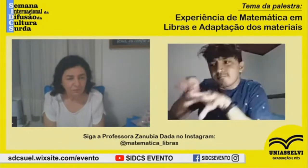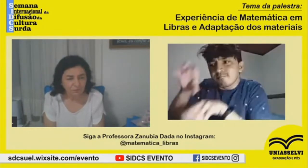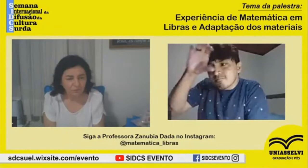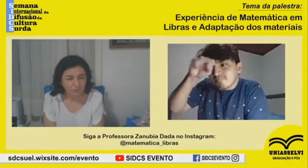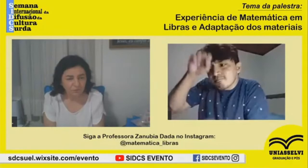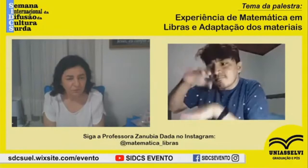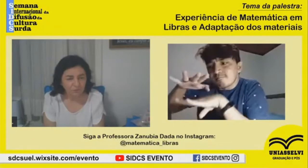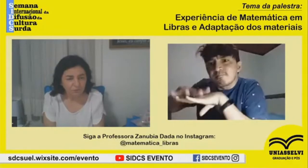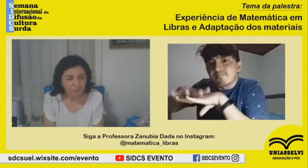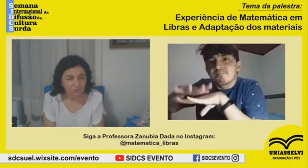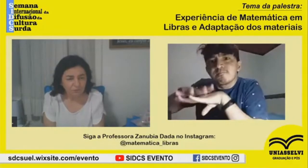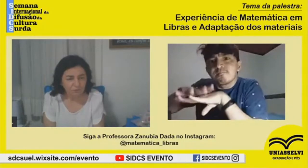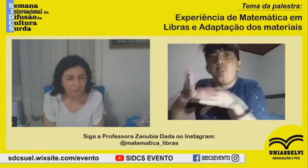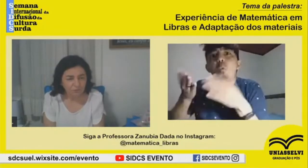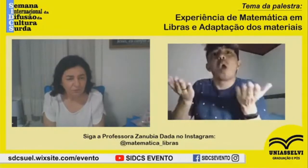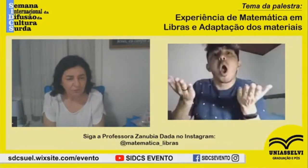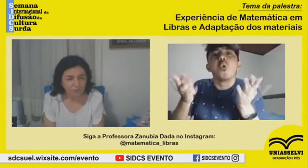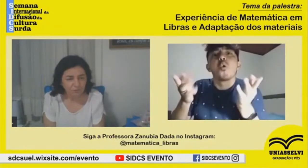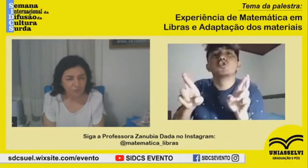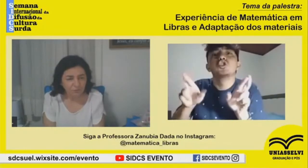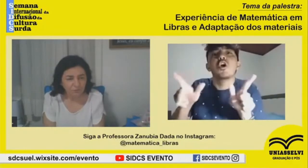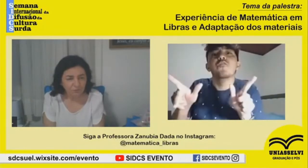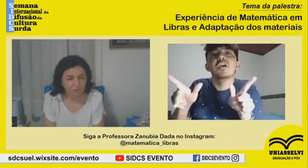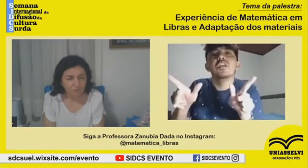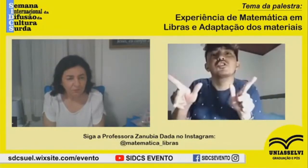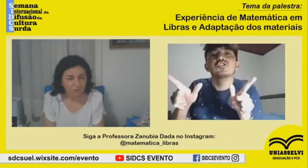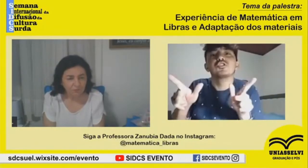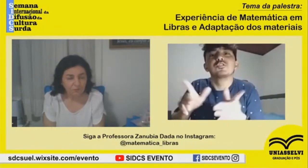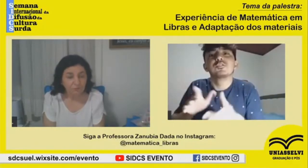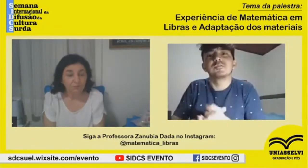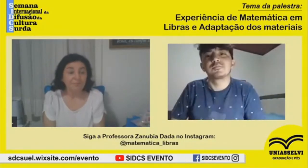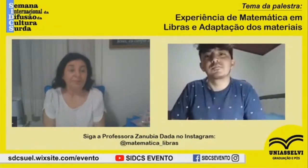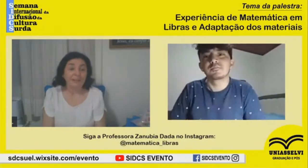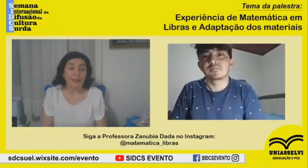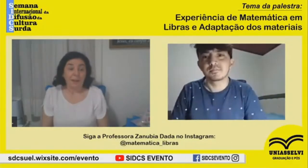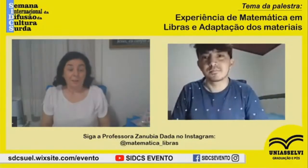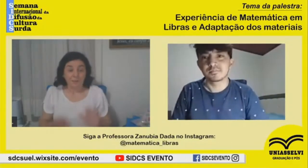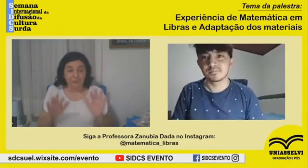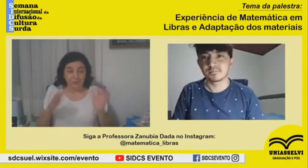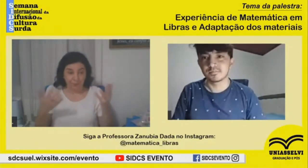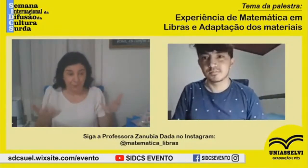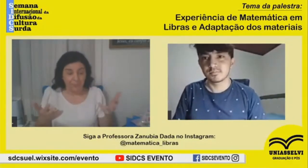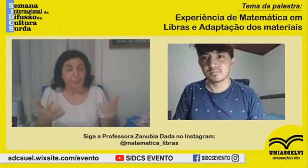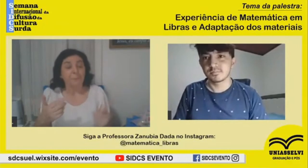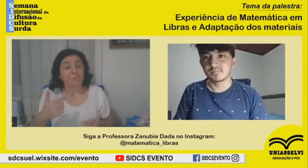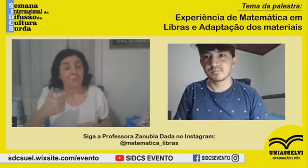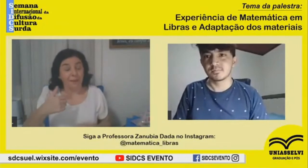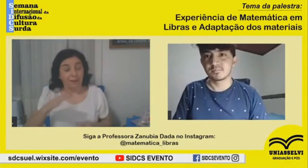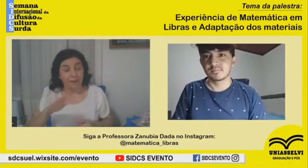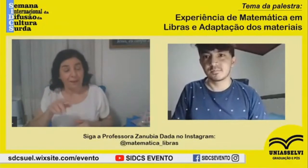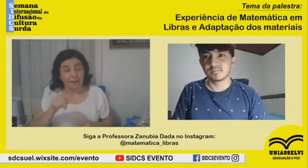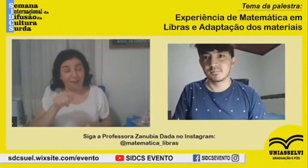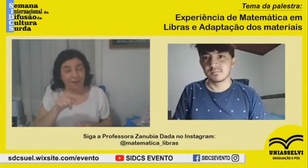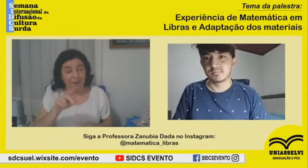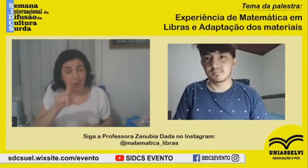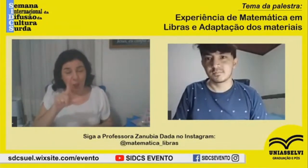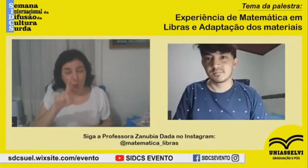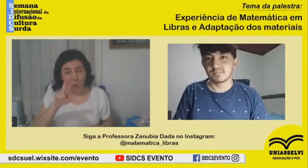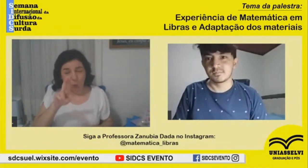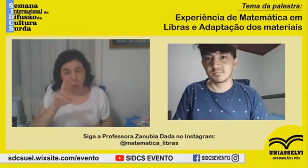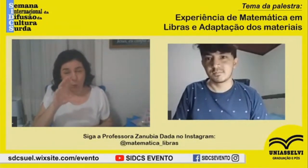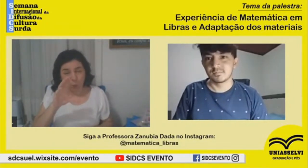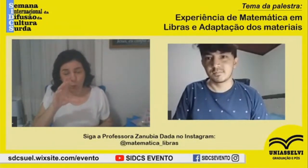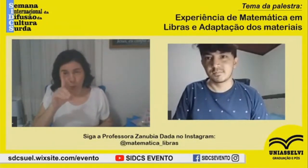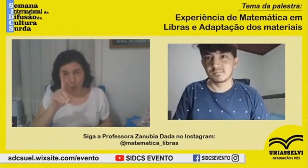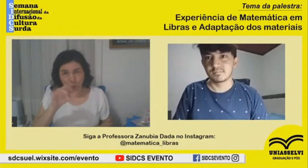eles são jogos para aula de matemática ou eles são aulas para é uma forma lúdica de ensinar